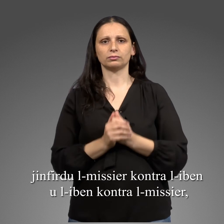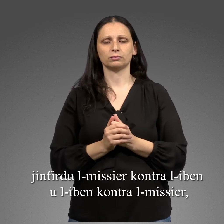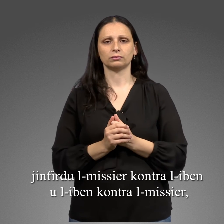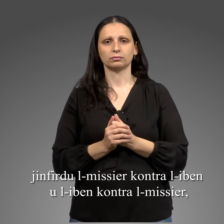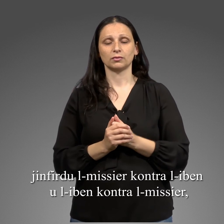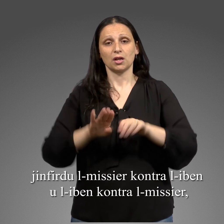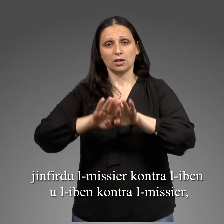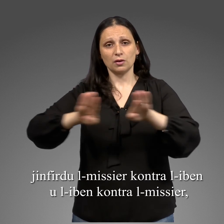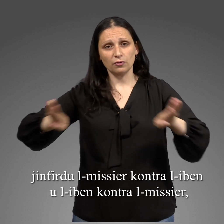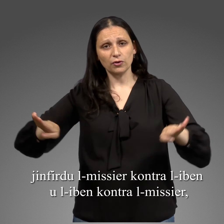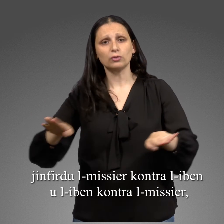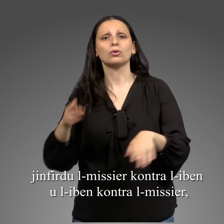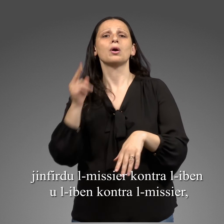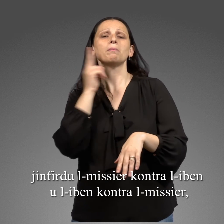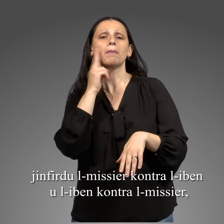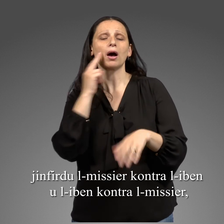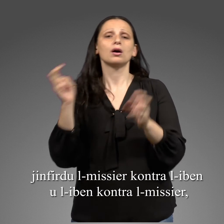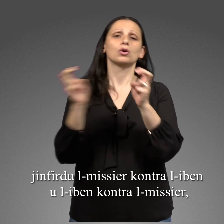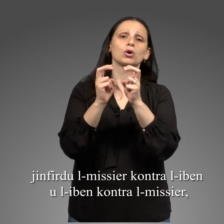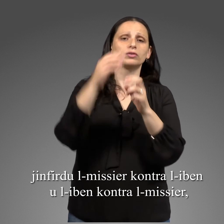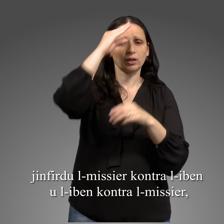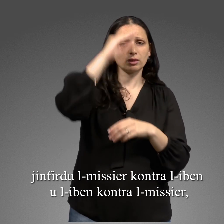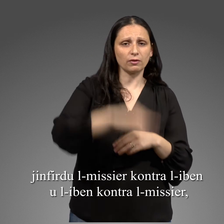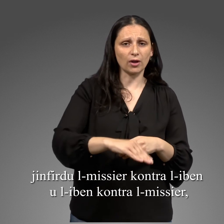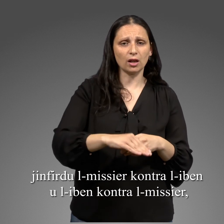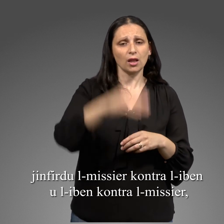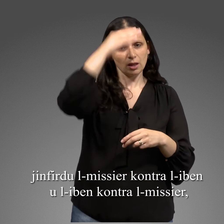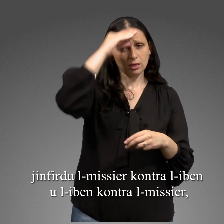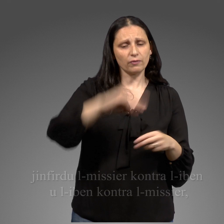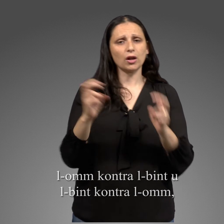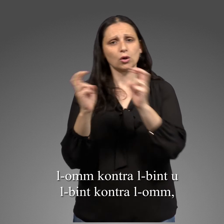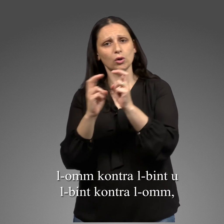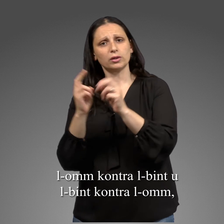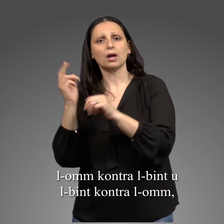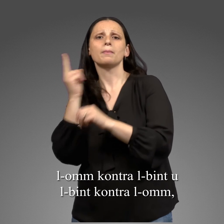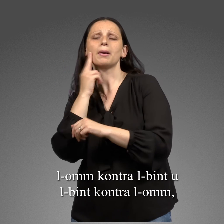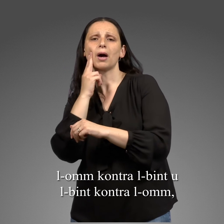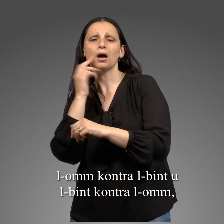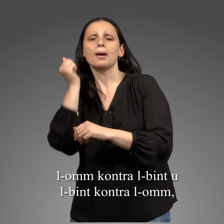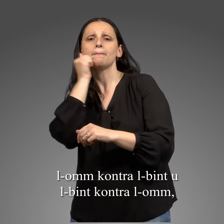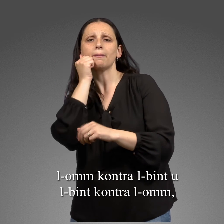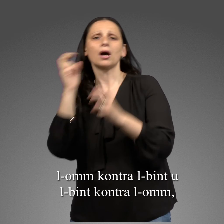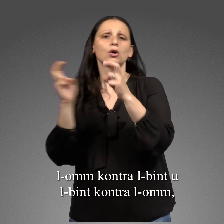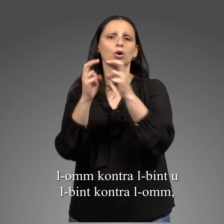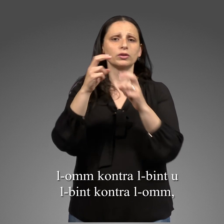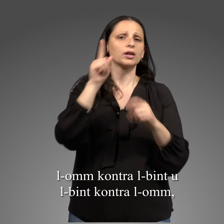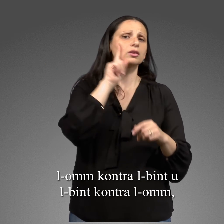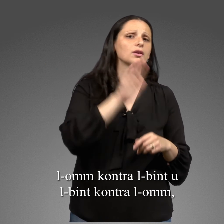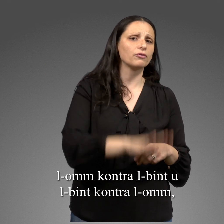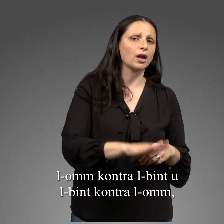Njim firdu l-missir kontra l-iben, u l-iben kontra l-missir. L-om kontra l-bint, u l-bint kontra l-om.